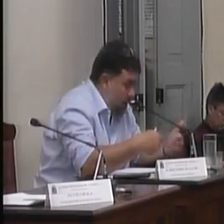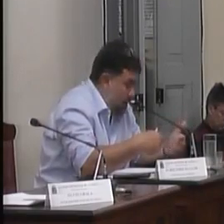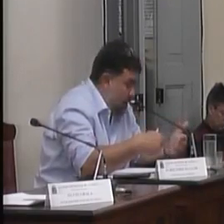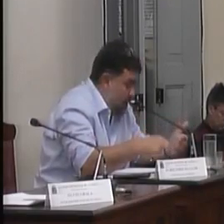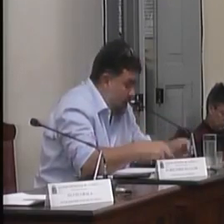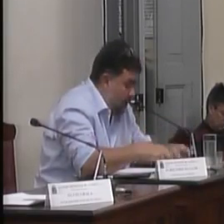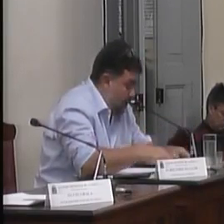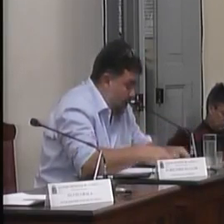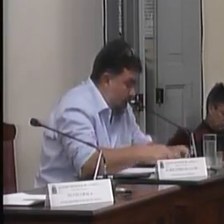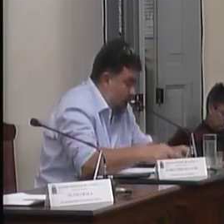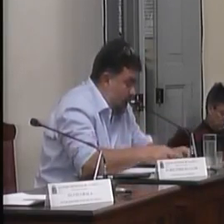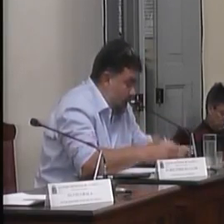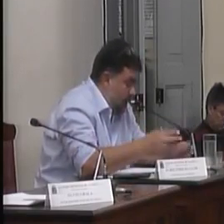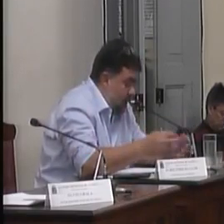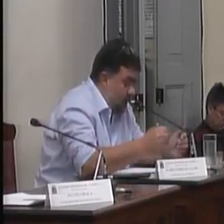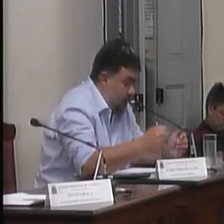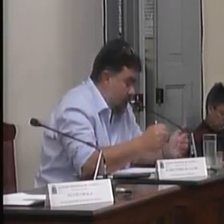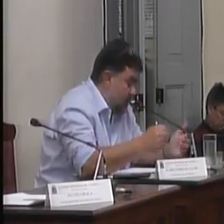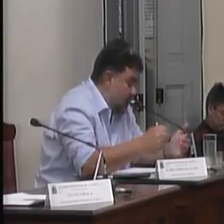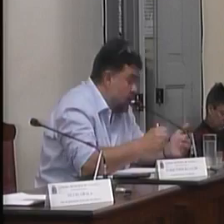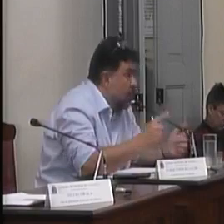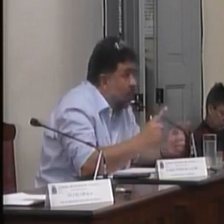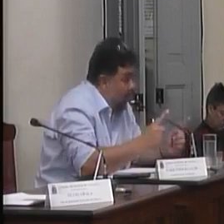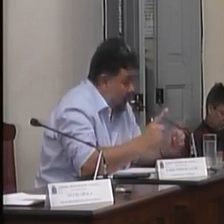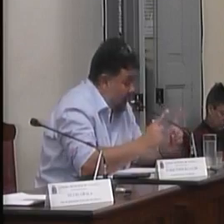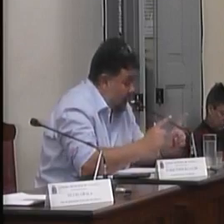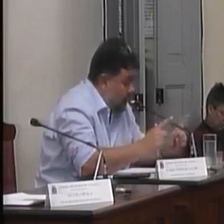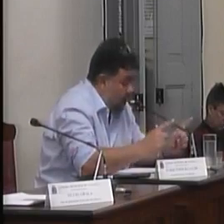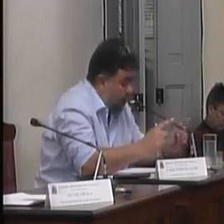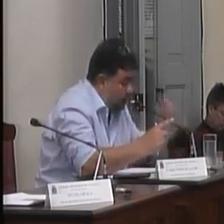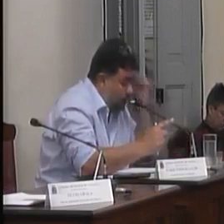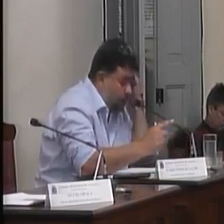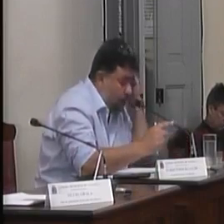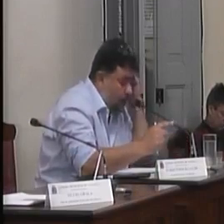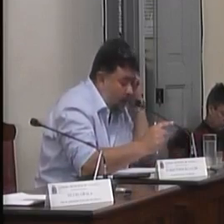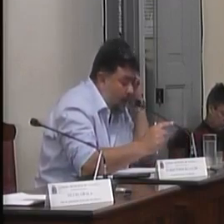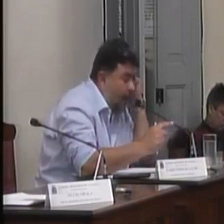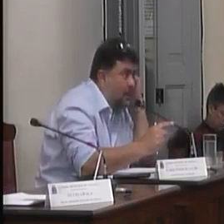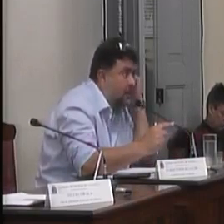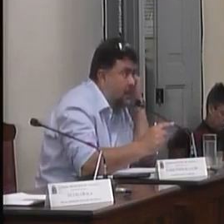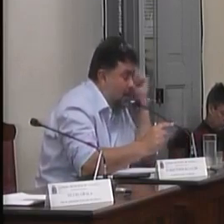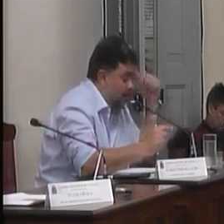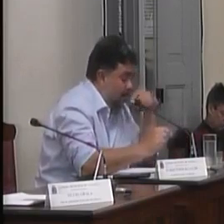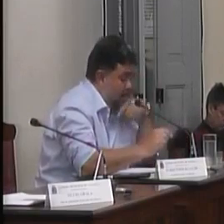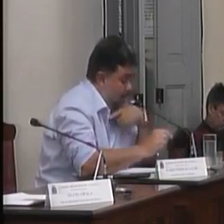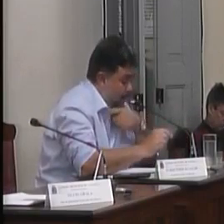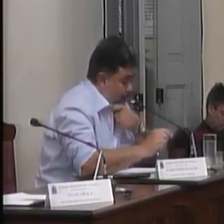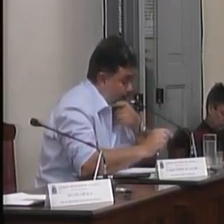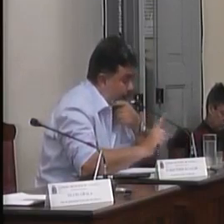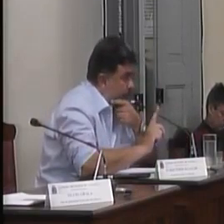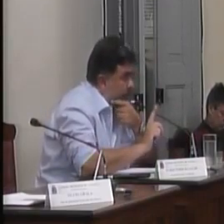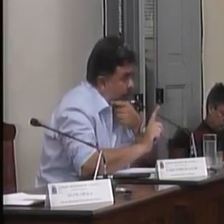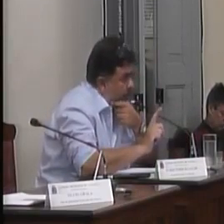alguma coisa de receita própria. Eu queria saber se existe. E a questão daquelas